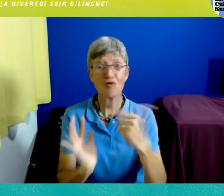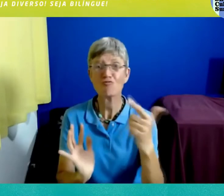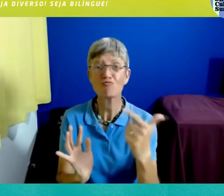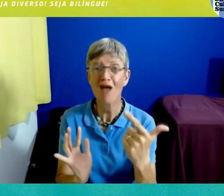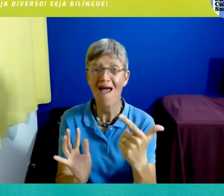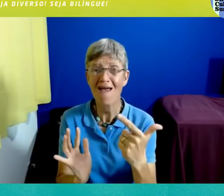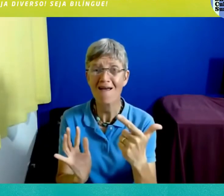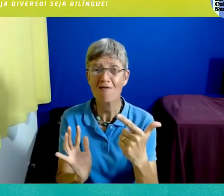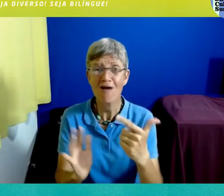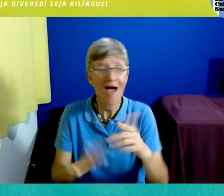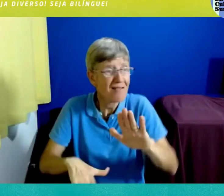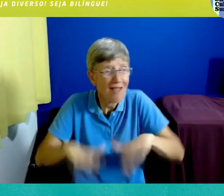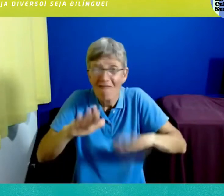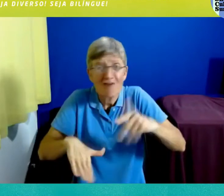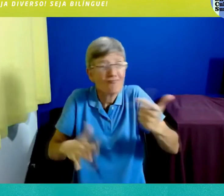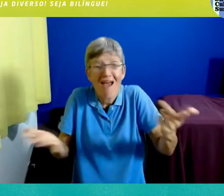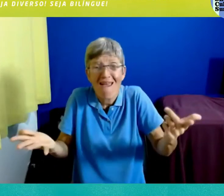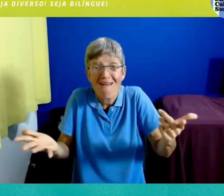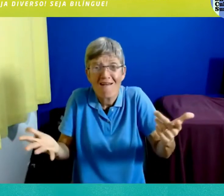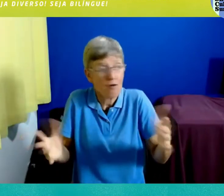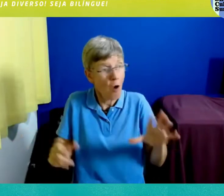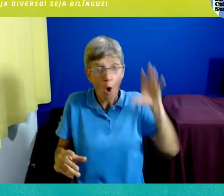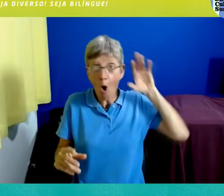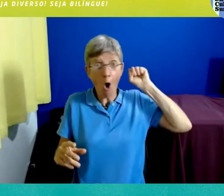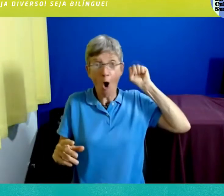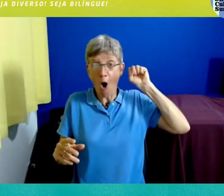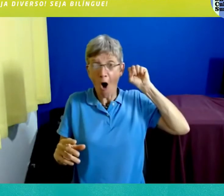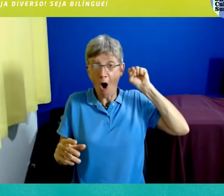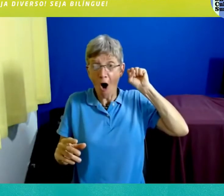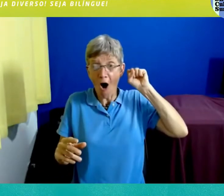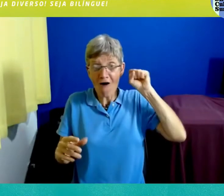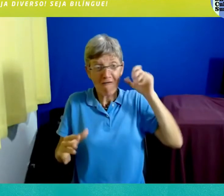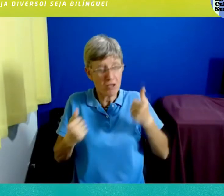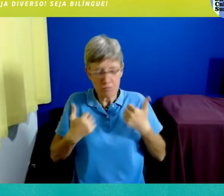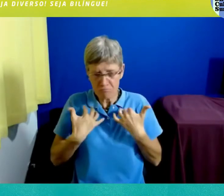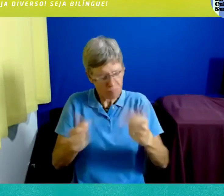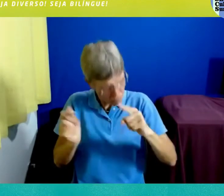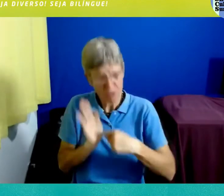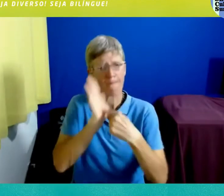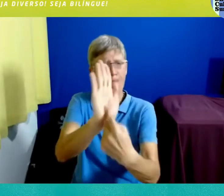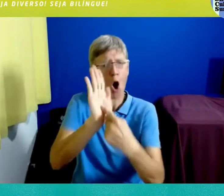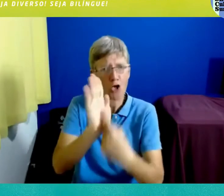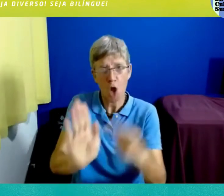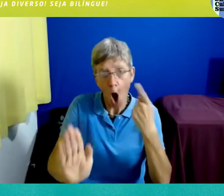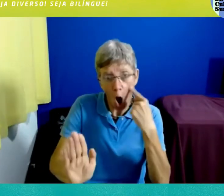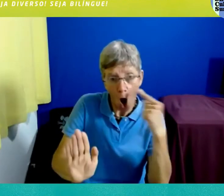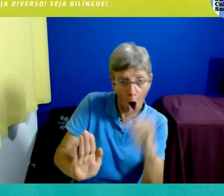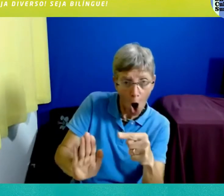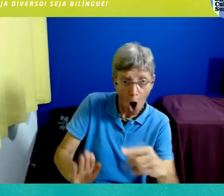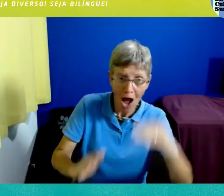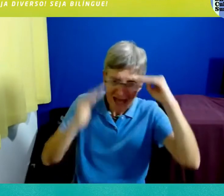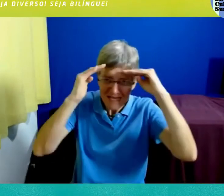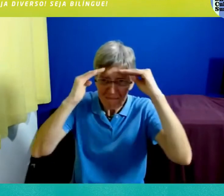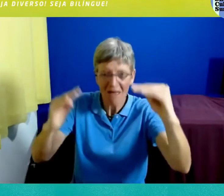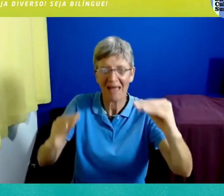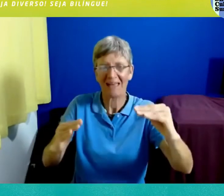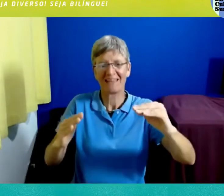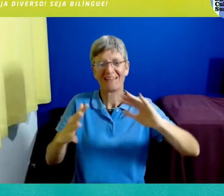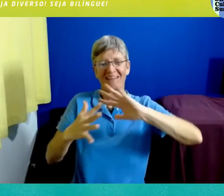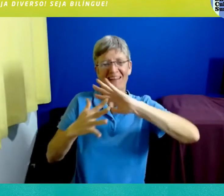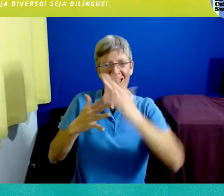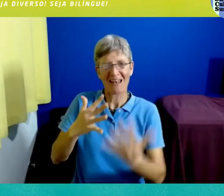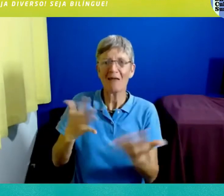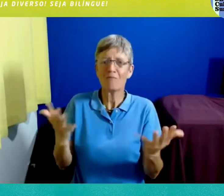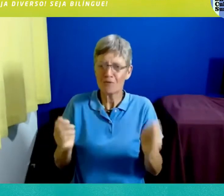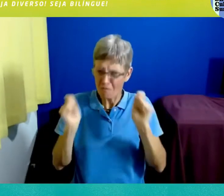essa literatura do aluno surdo para um público que não tenha surdo, no ouvinte mesmo. Isso é possível, porque,